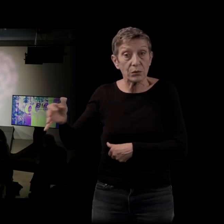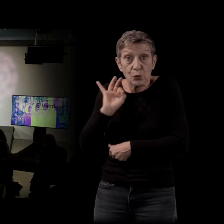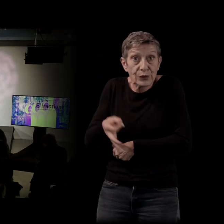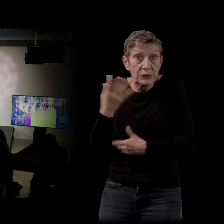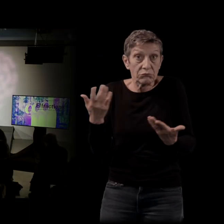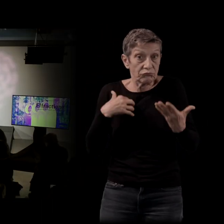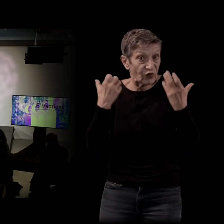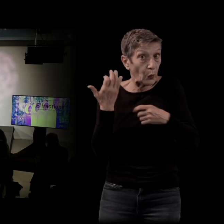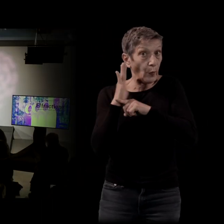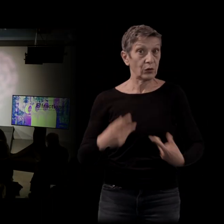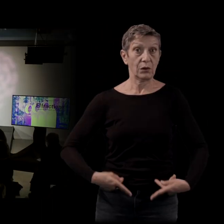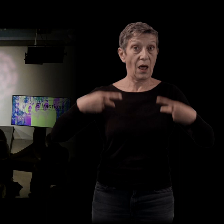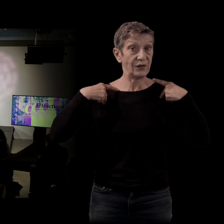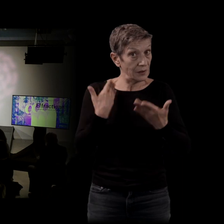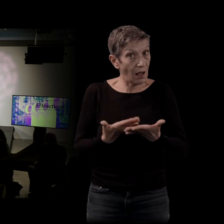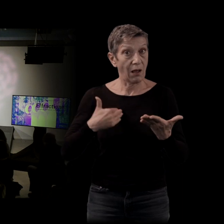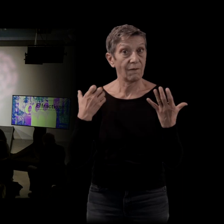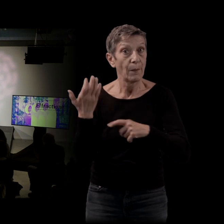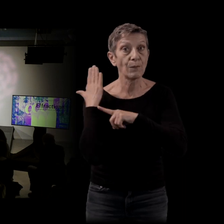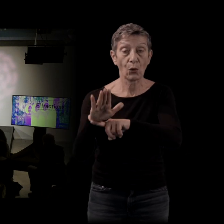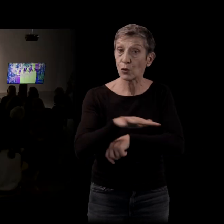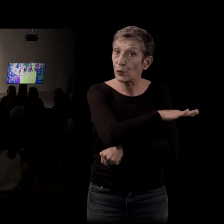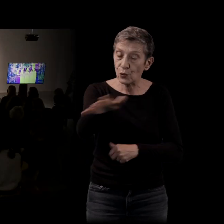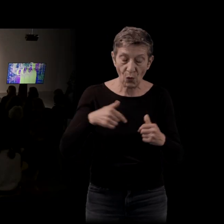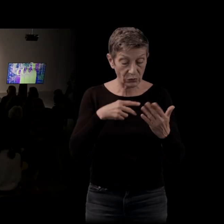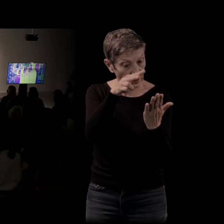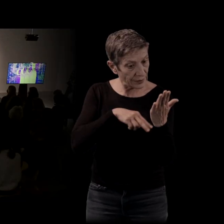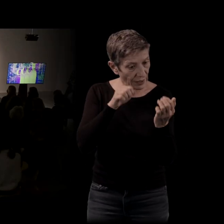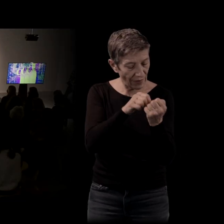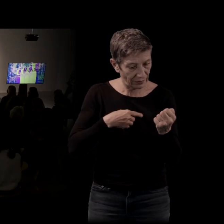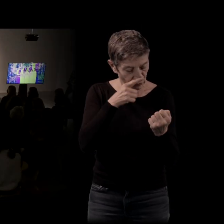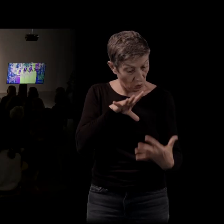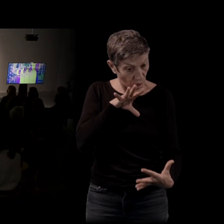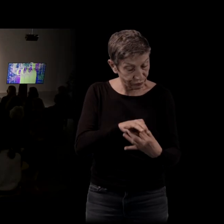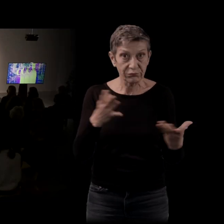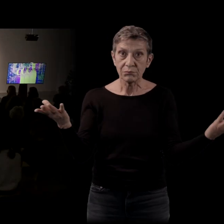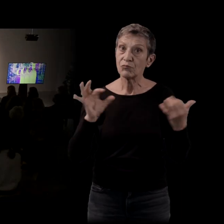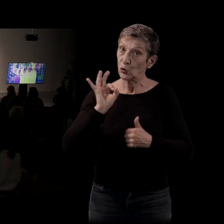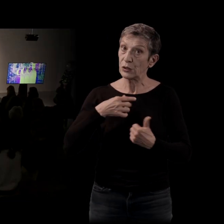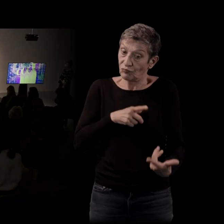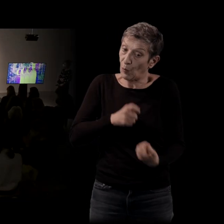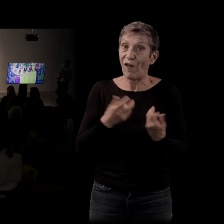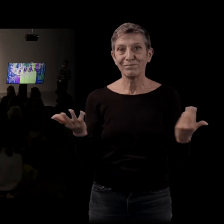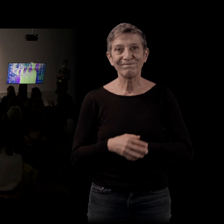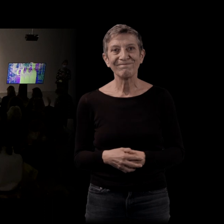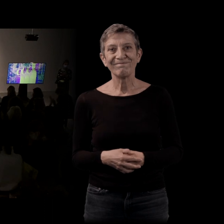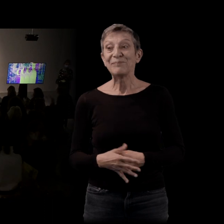J'ai voulu faire ça et que tout le monde puisse s'y retrouver. Donc, oui, ça me va bien. Merci beaucoup, Nicolas. Merci. beaucoup. Connemara,